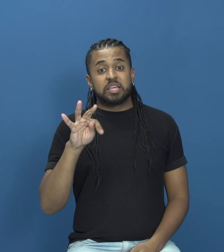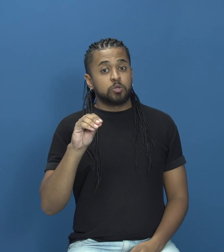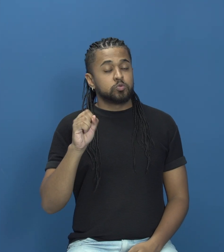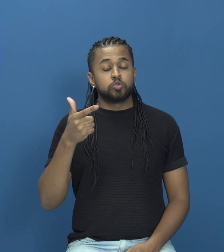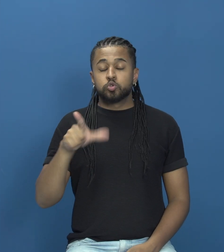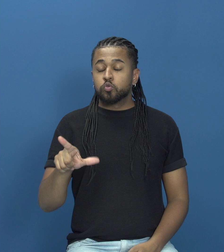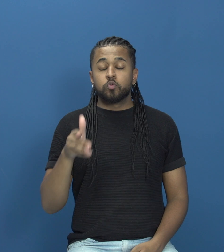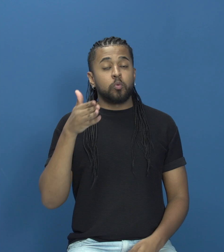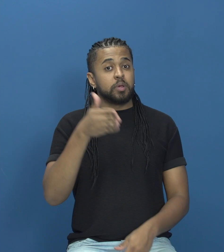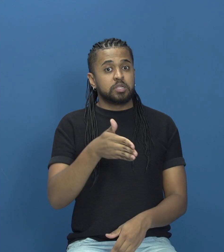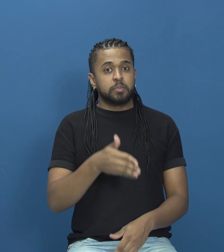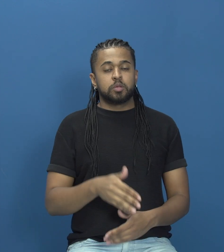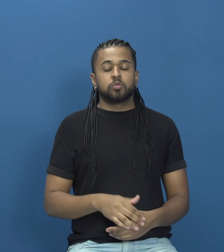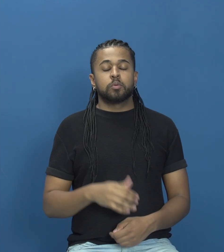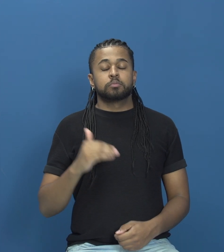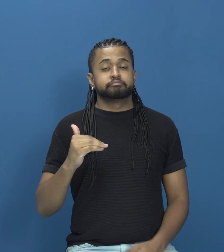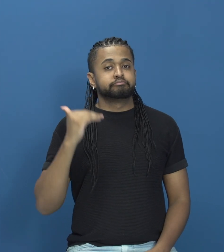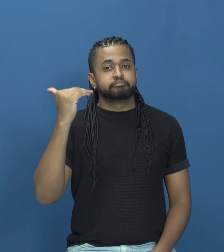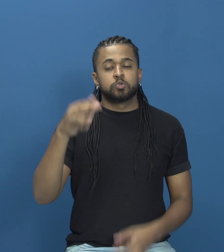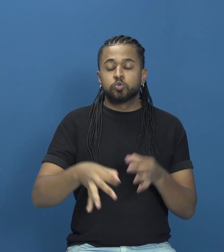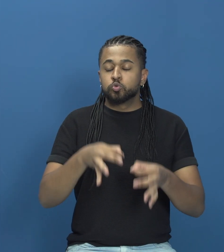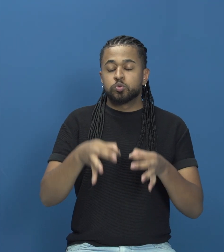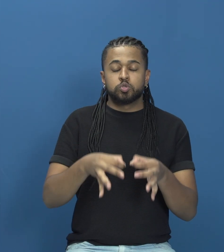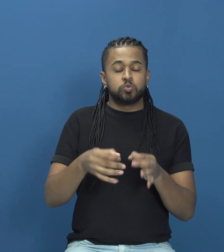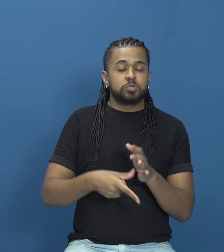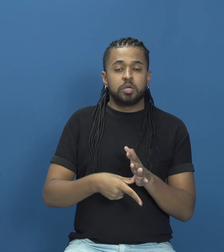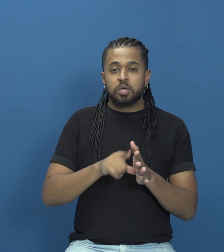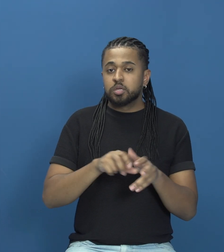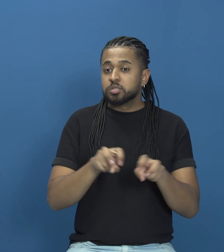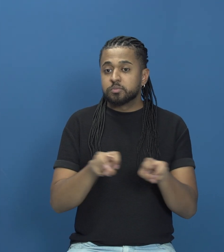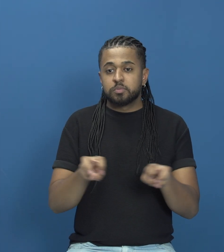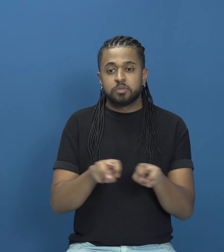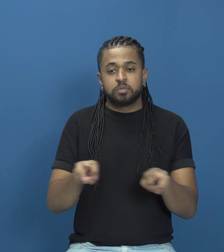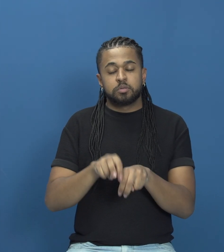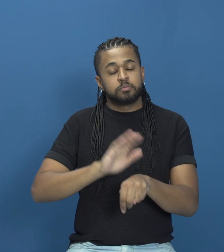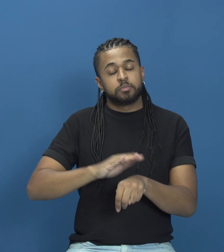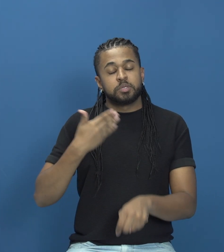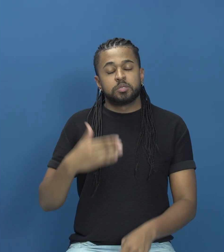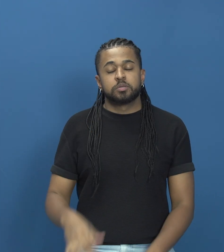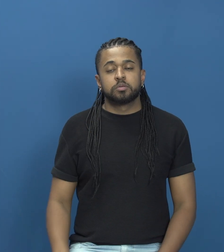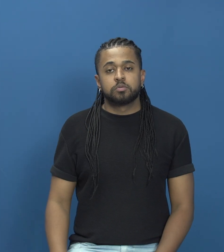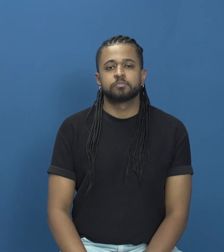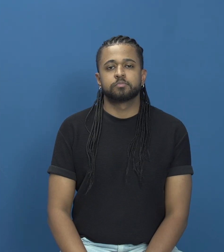novo comparecimento, prevalecendo os juízos emitidos pelas bancas naquelas